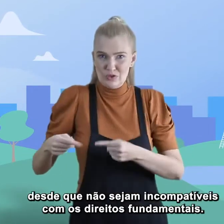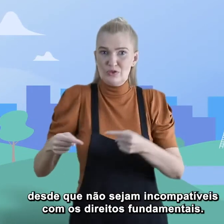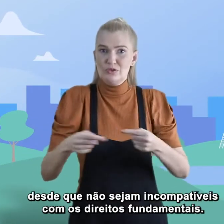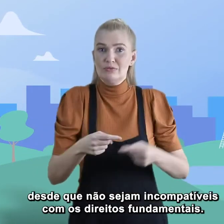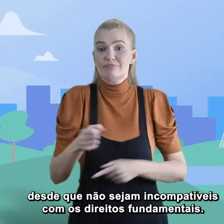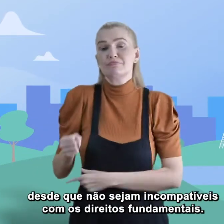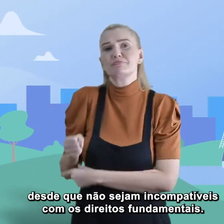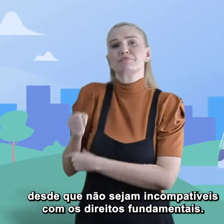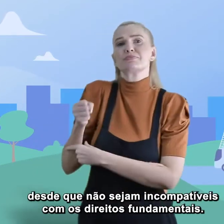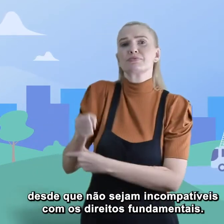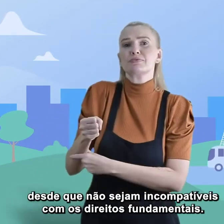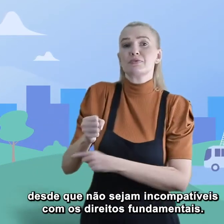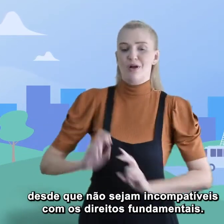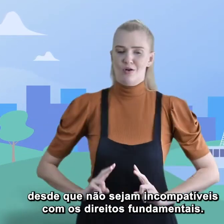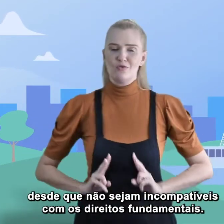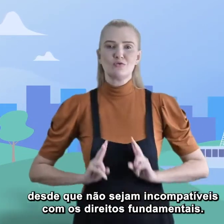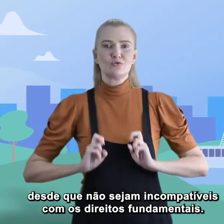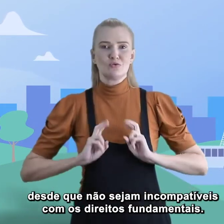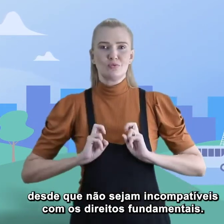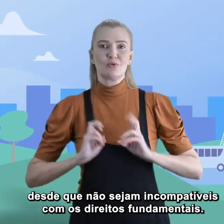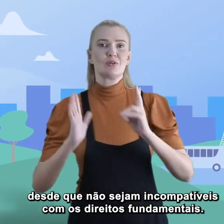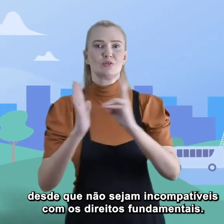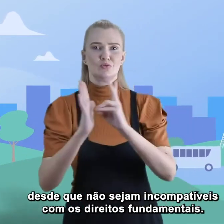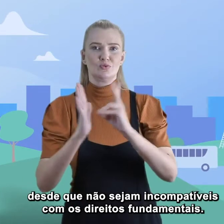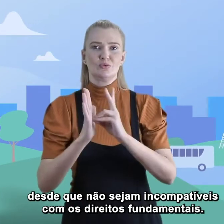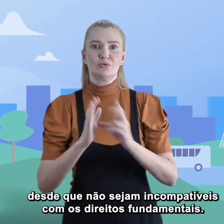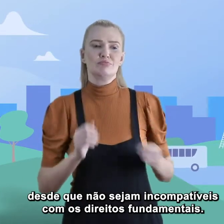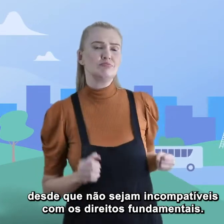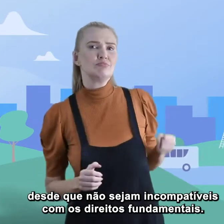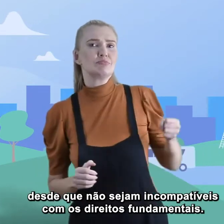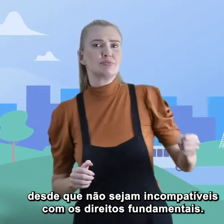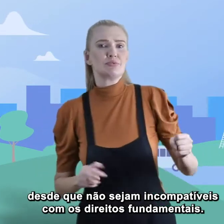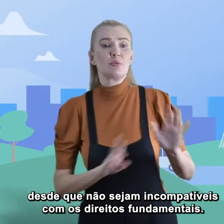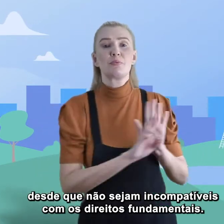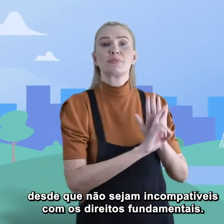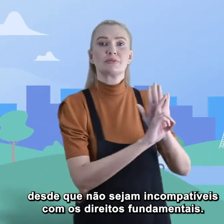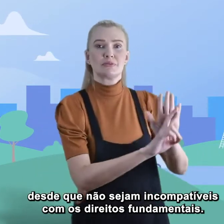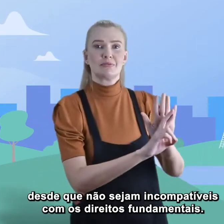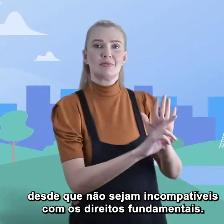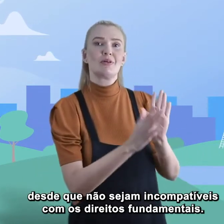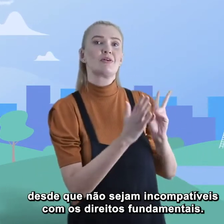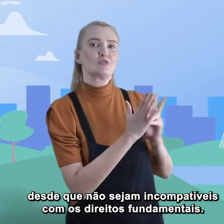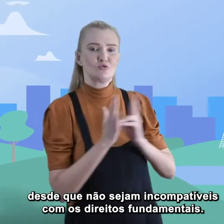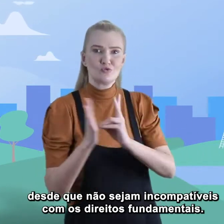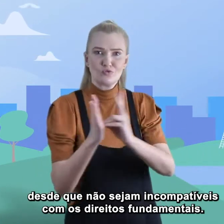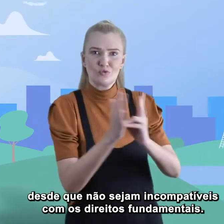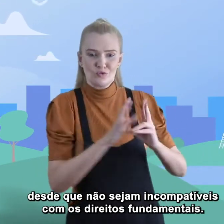desde que não sejam incompatíveis com os direitos fundamentais.